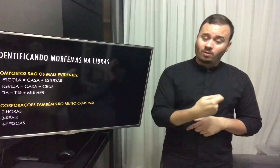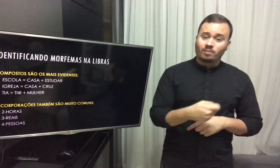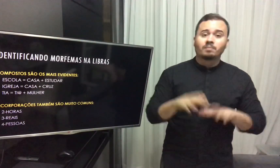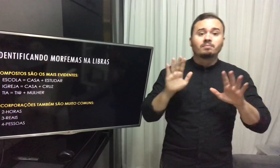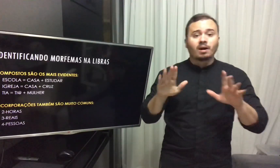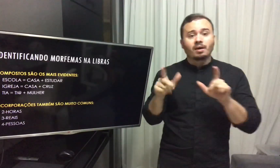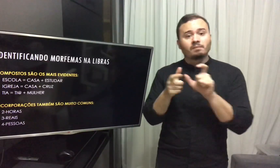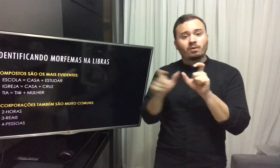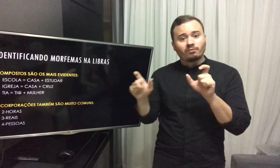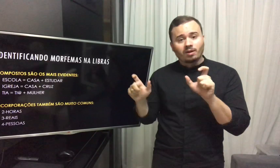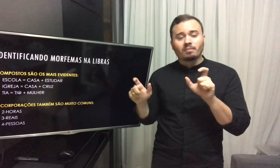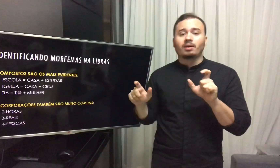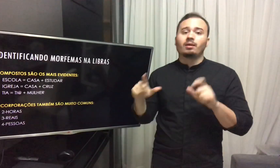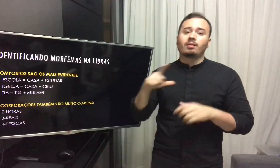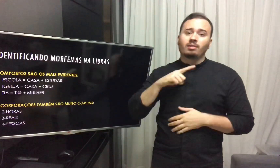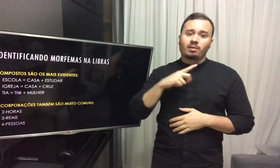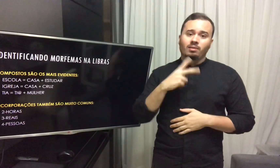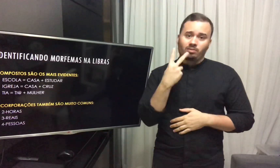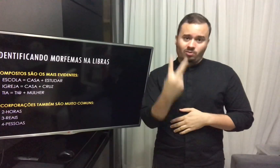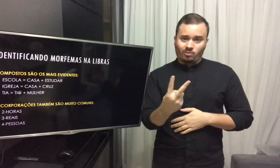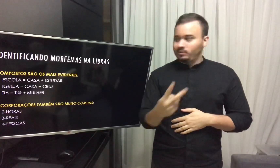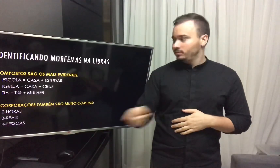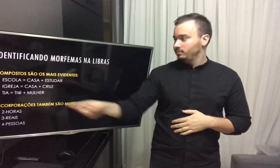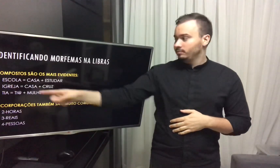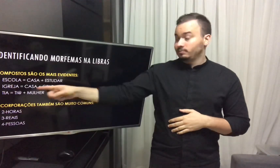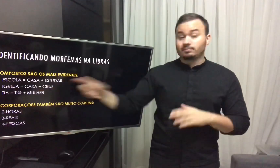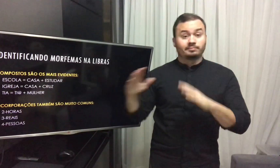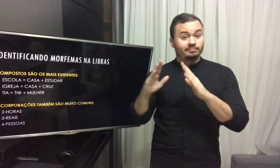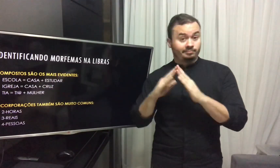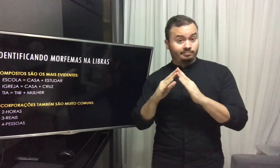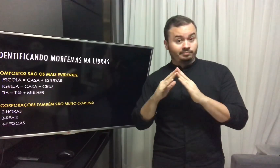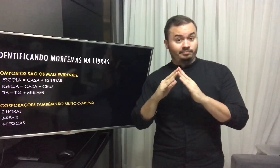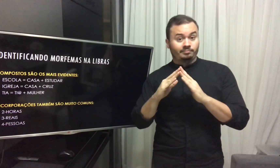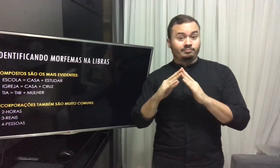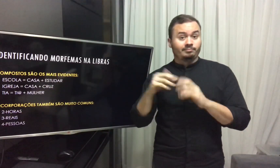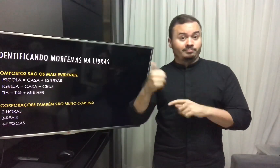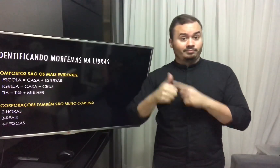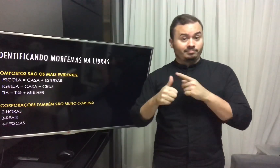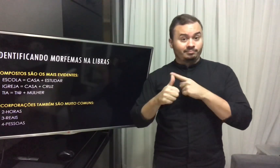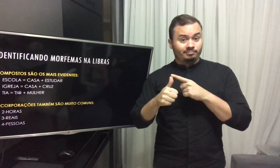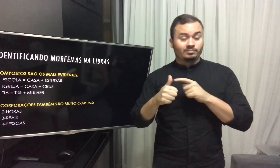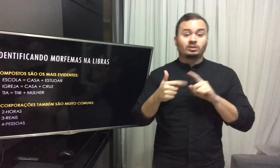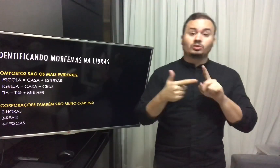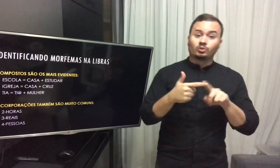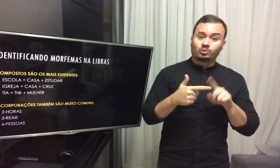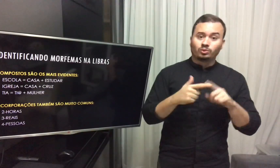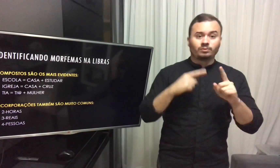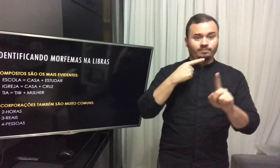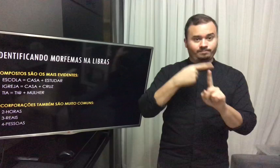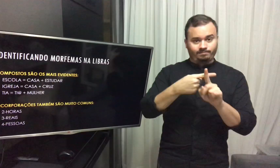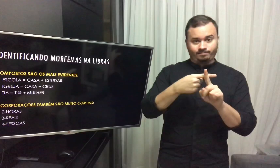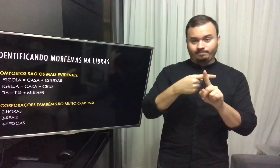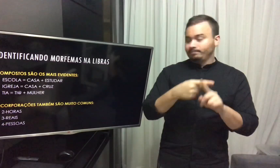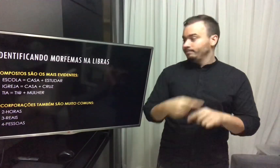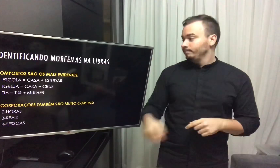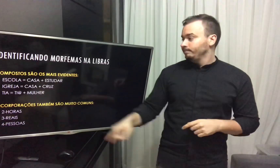Ele também é um sinal novo que é composto de dois outros sinais. De casa, primeiro, segundo,